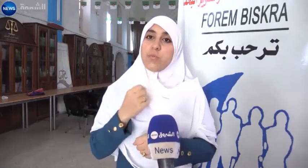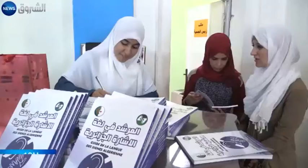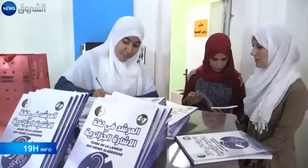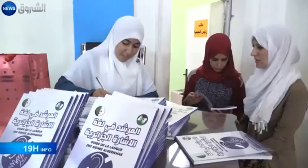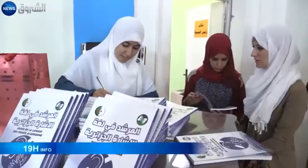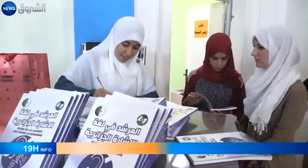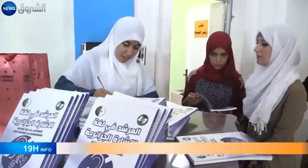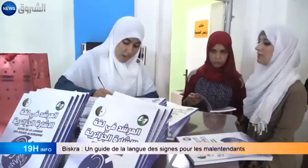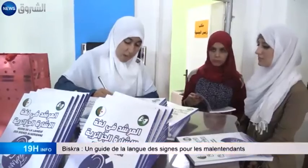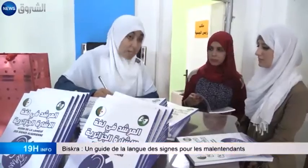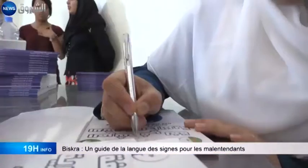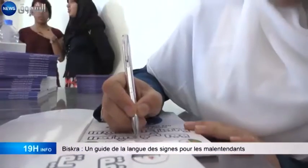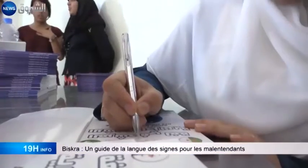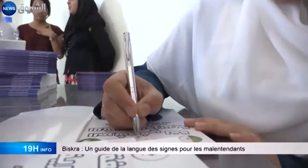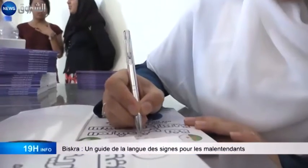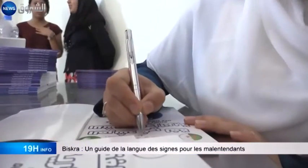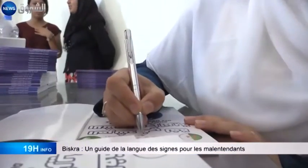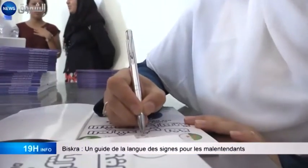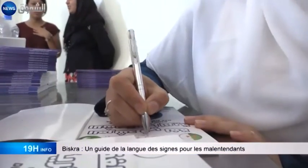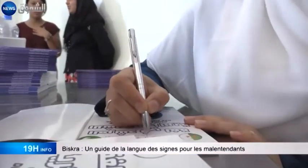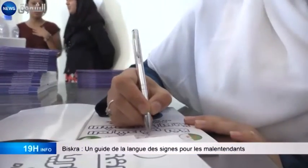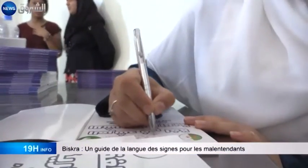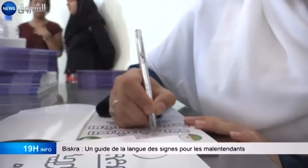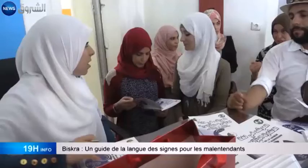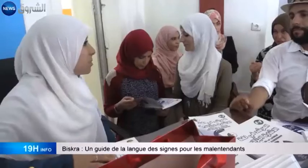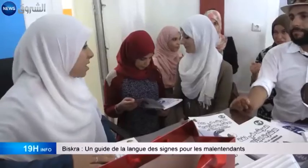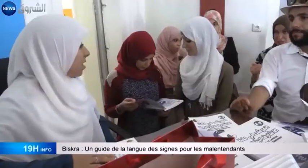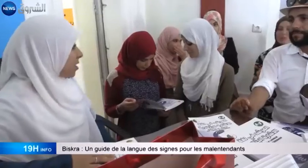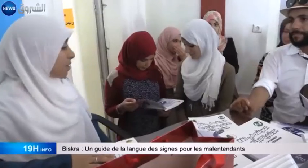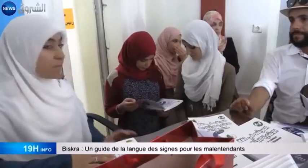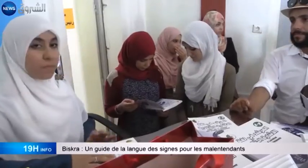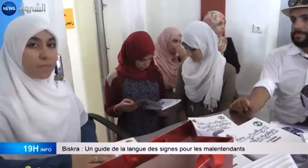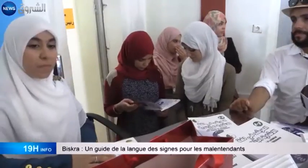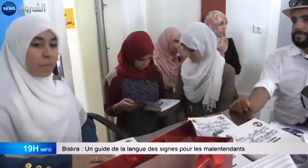Ce guide permettra d'éclairer et d'orienter les personnes sourdes et malentendantes à mieux communiquer avec d'autres personnes.